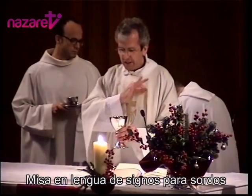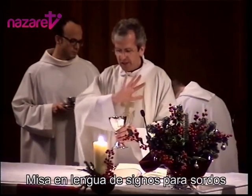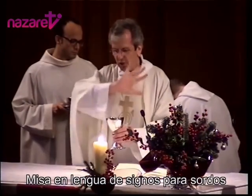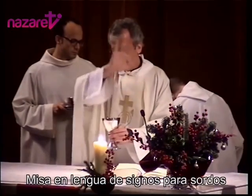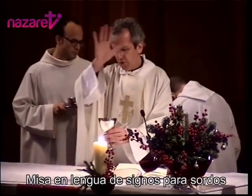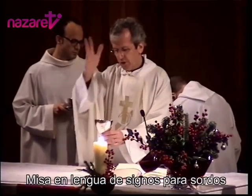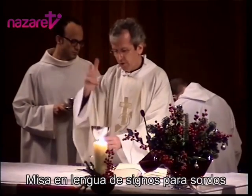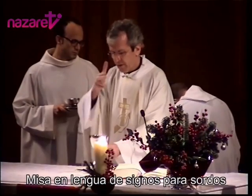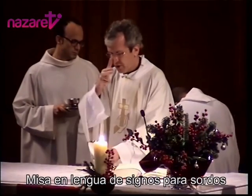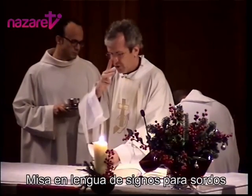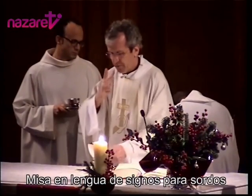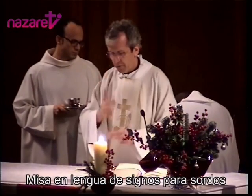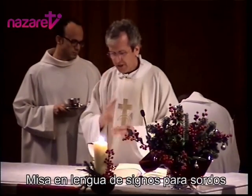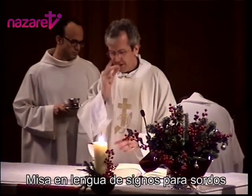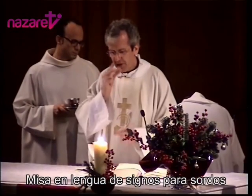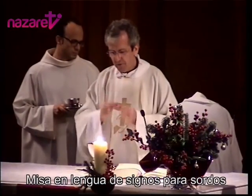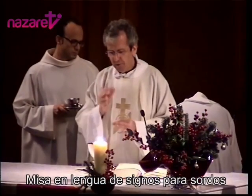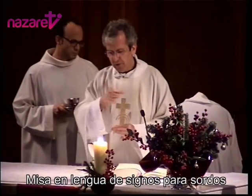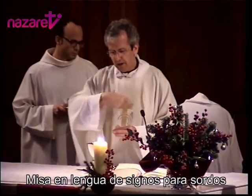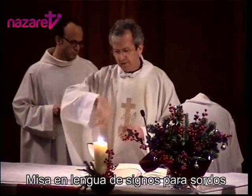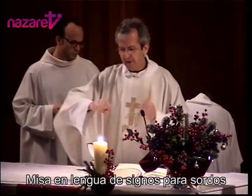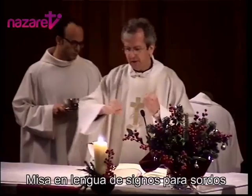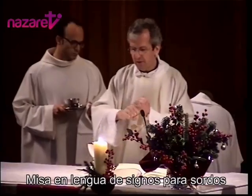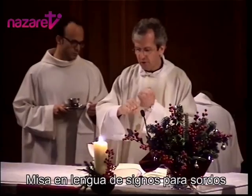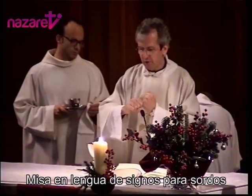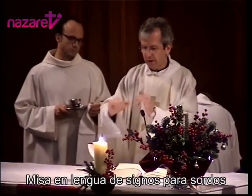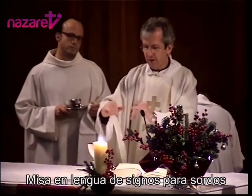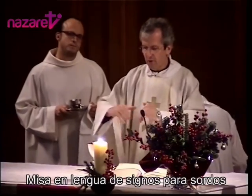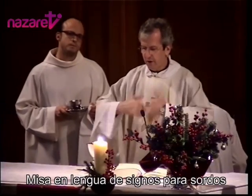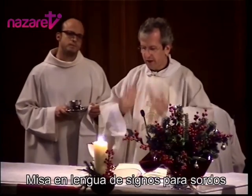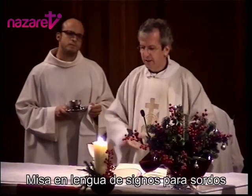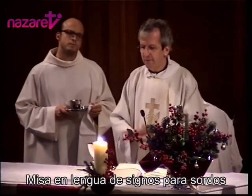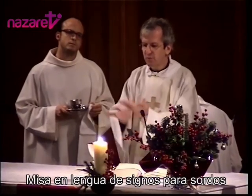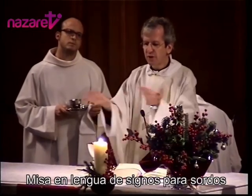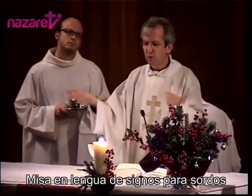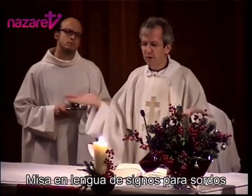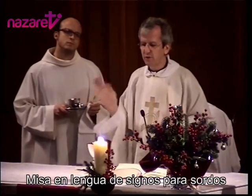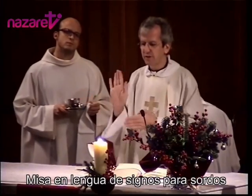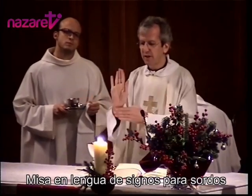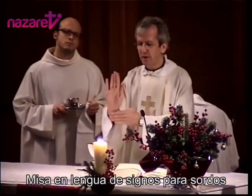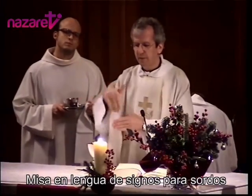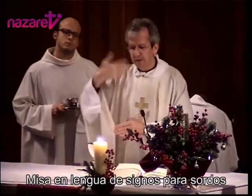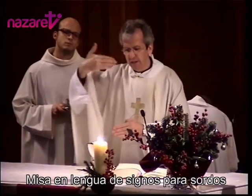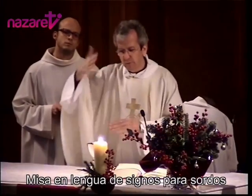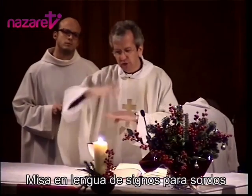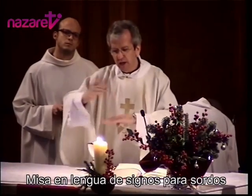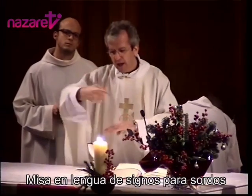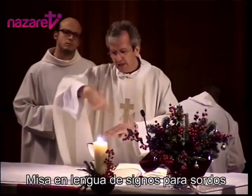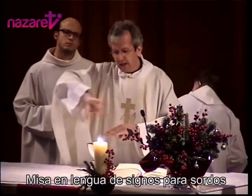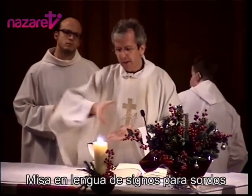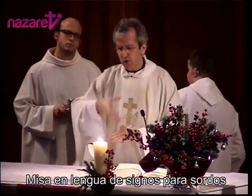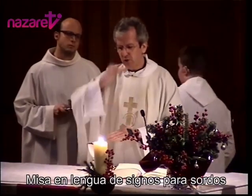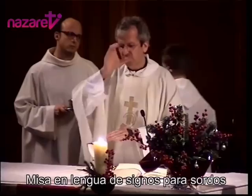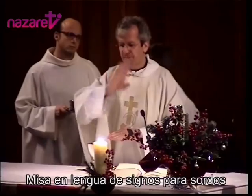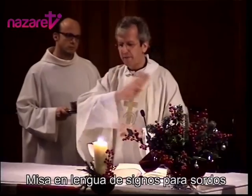Bendito seas, Señor, Dios del universo, por este vino, fruto de la vid y de nuestro trabajo, que recibimos de tu generosidad y ahora te presentamos. Él